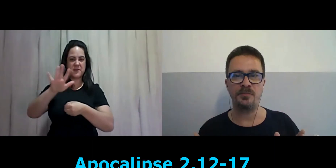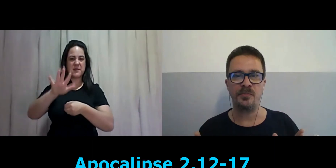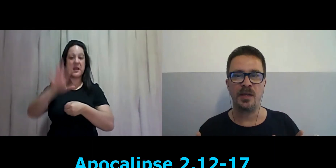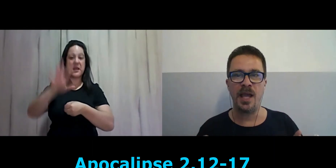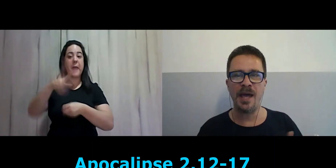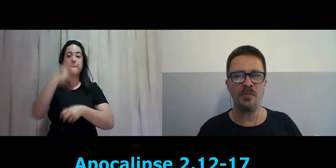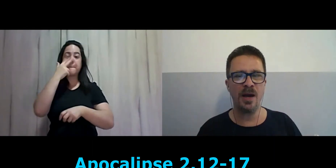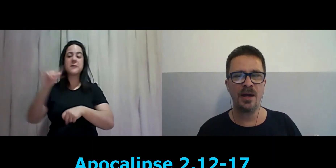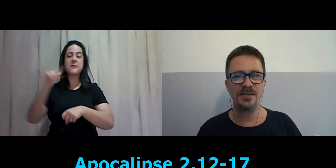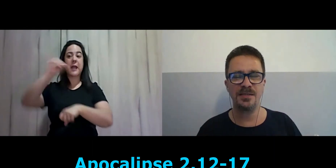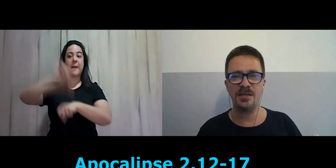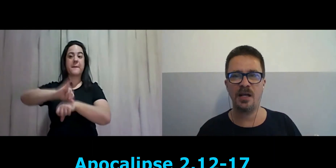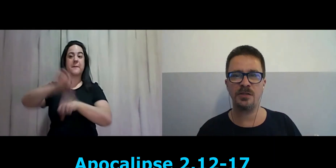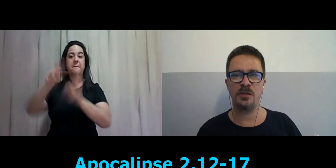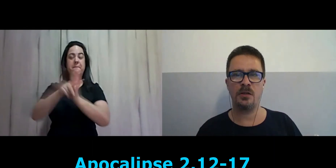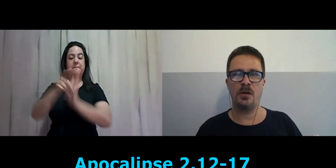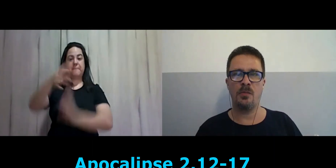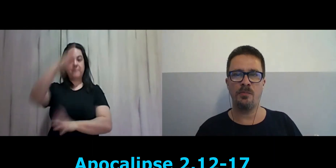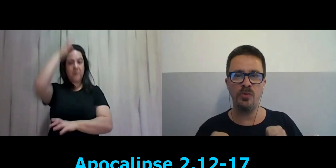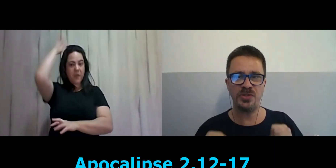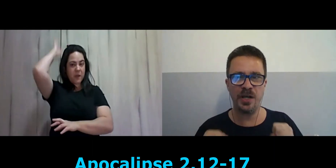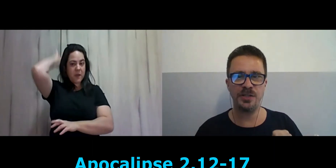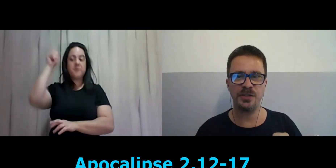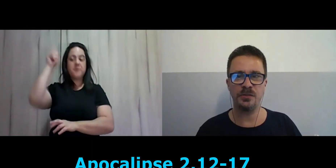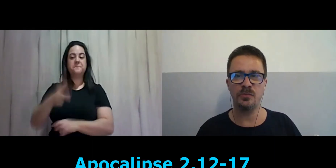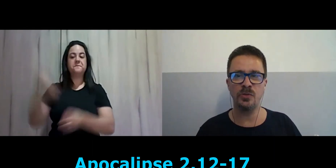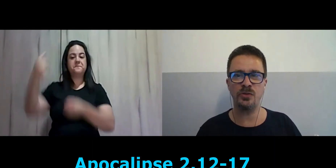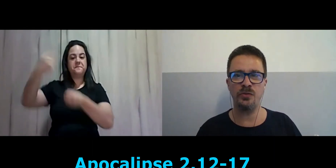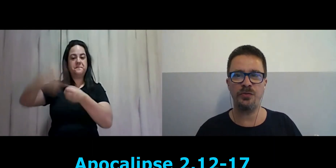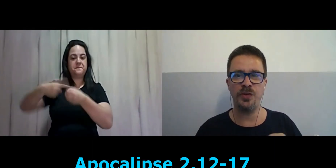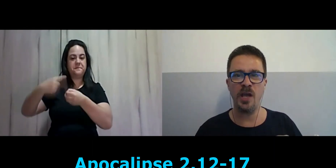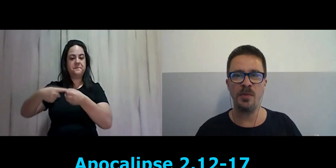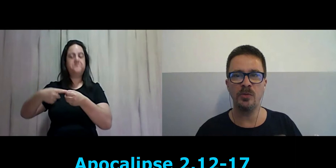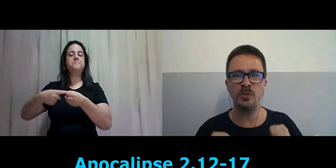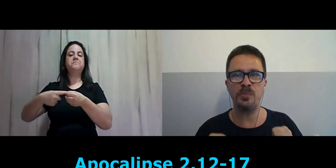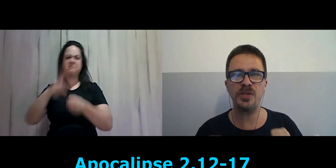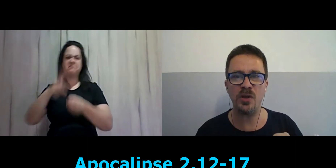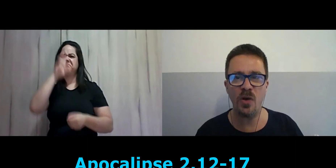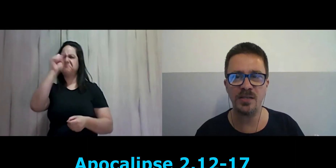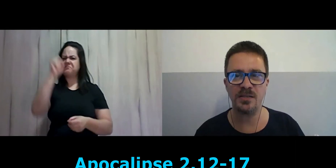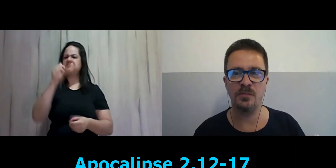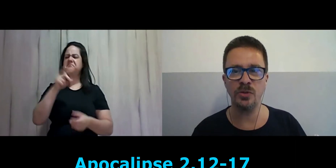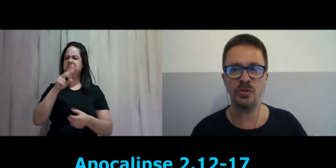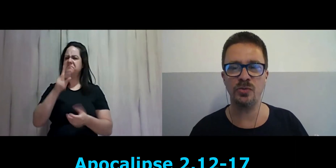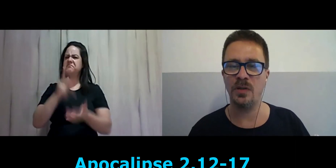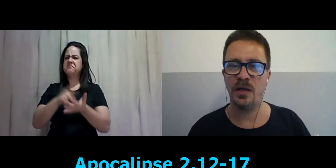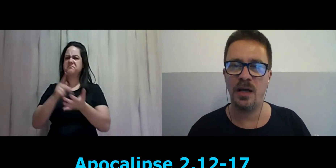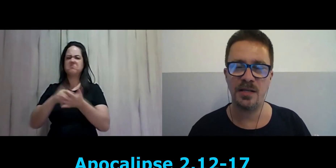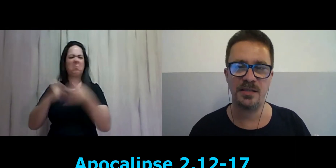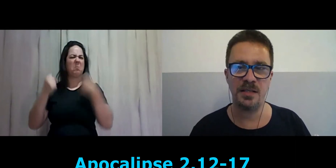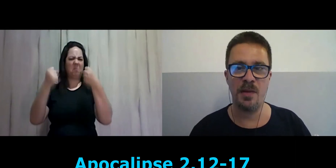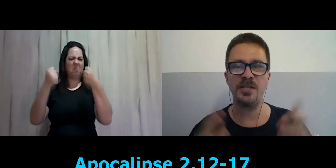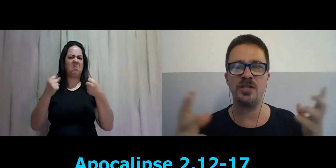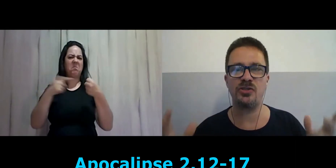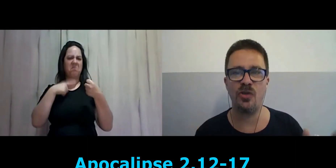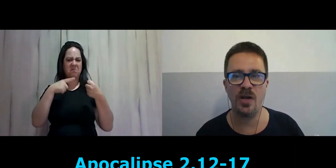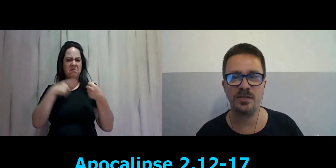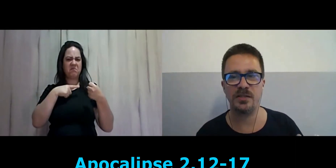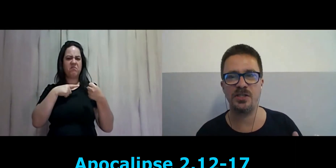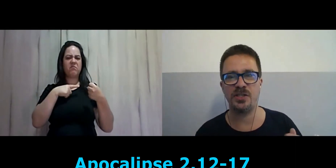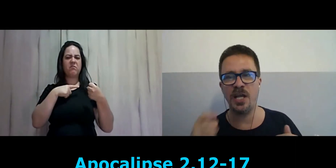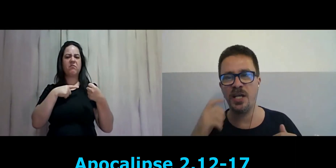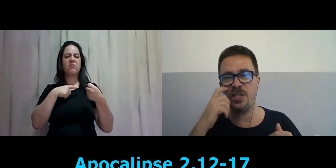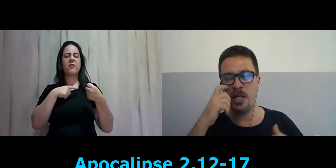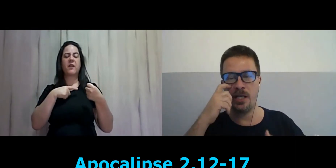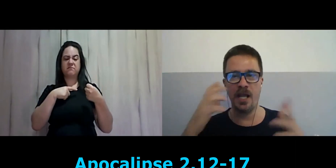romana. Era uma cidade pulsante, muito firme, muito poderosa, muito assim